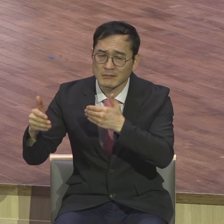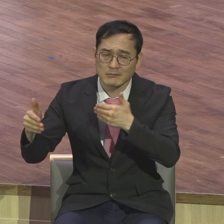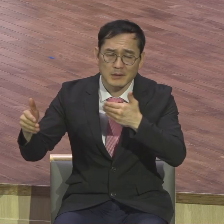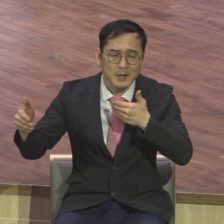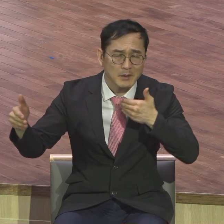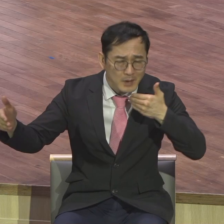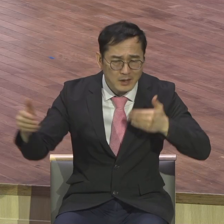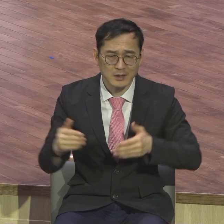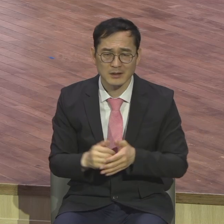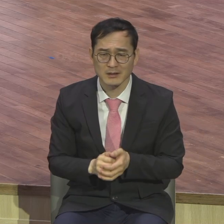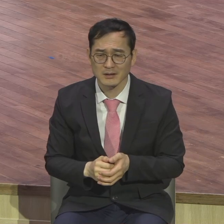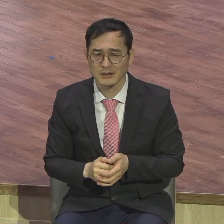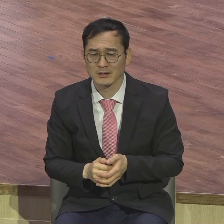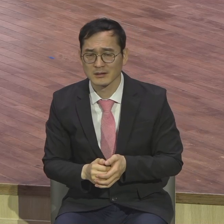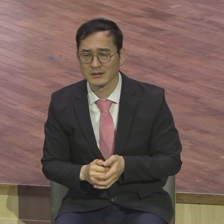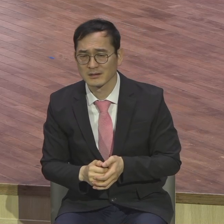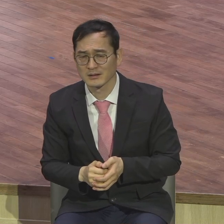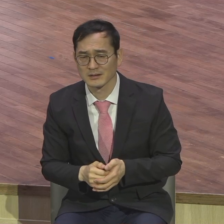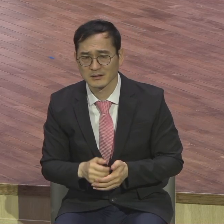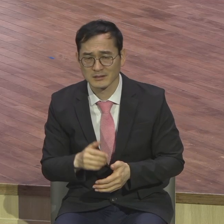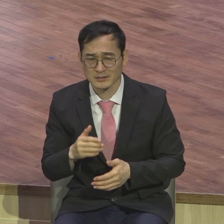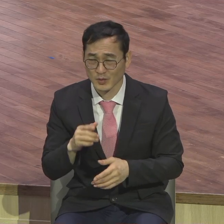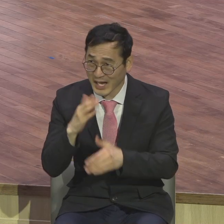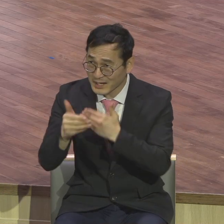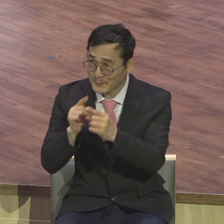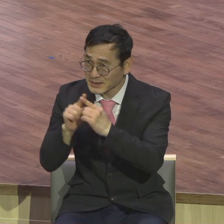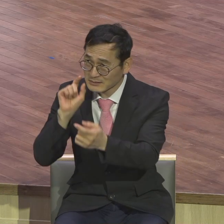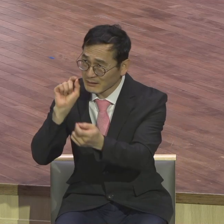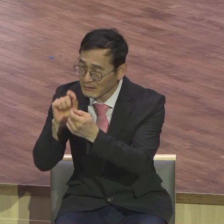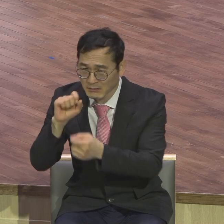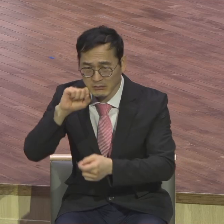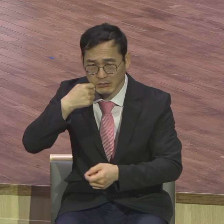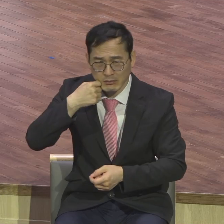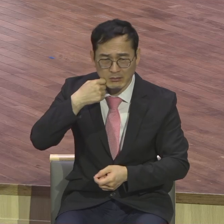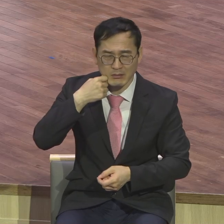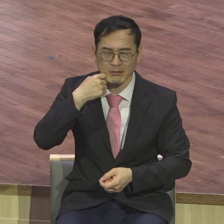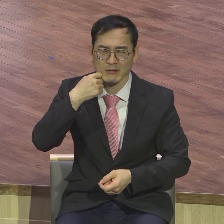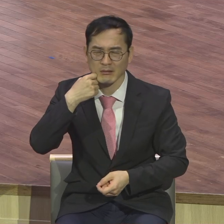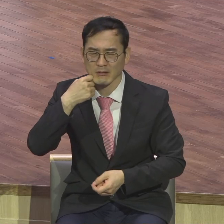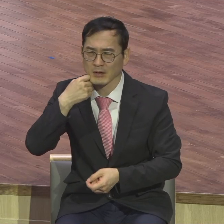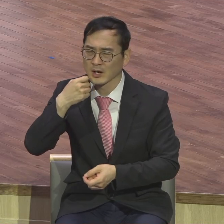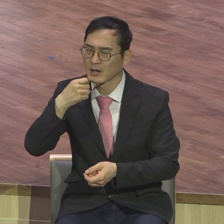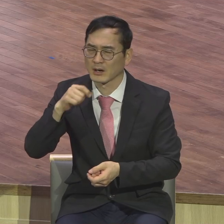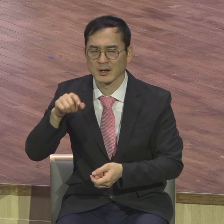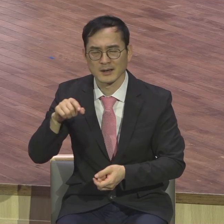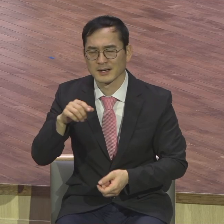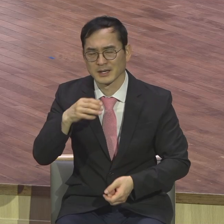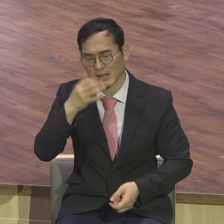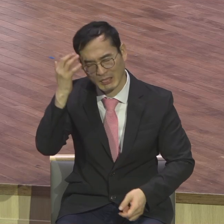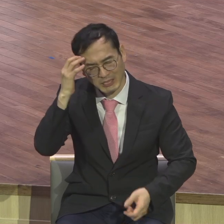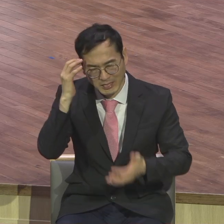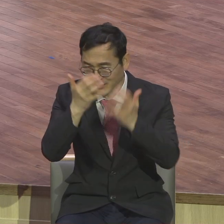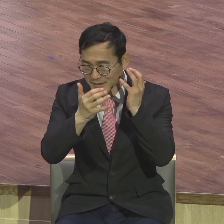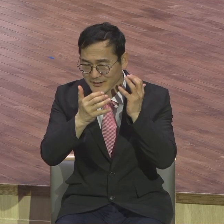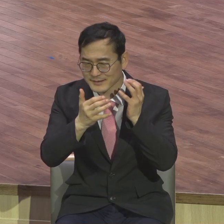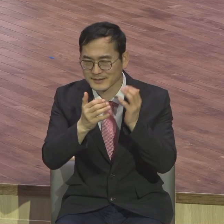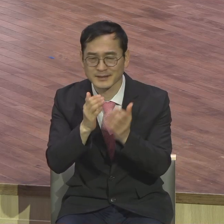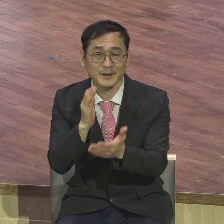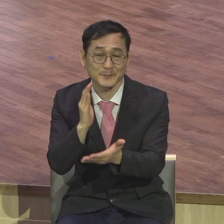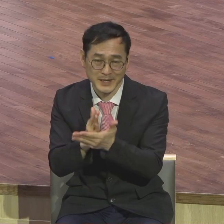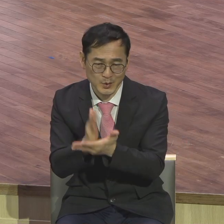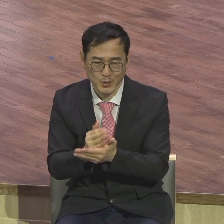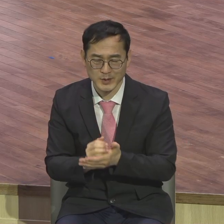수십 년 동안 체질이 돼버렸어요. 성도 여러분 나를 변화시키고 현장을 변화시키고 시대를 변화시키는